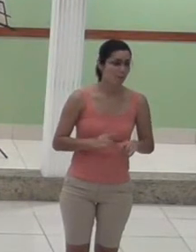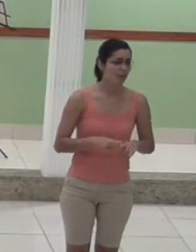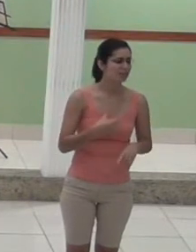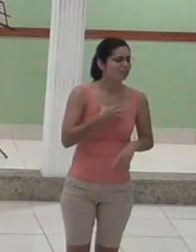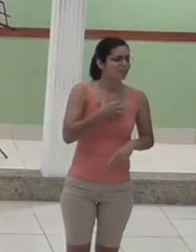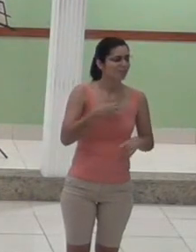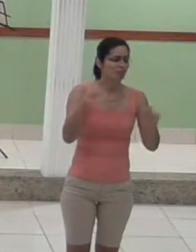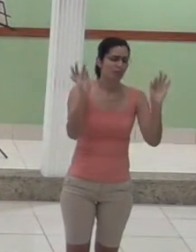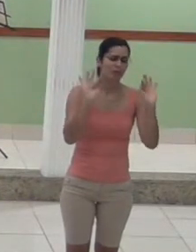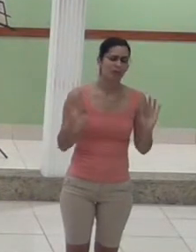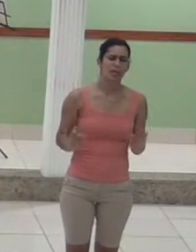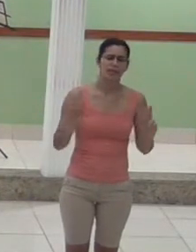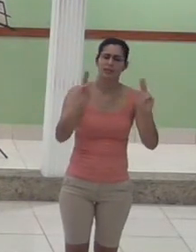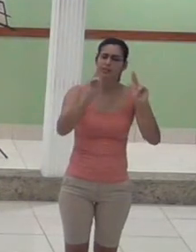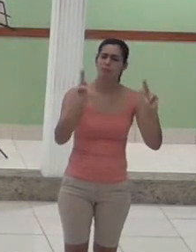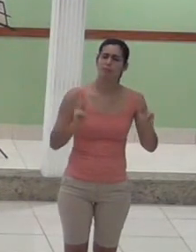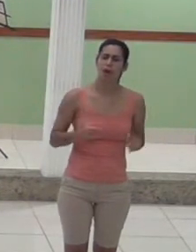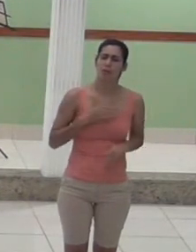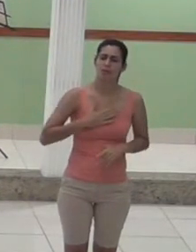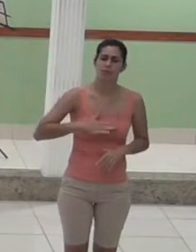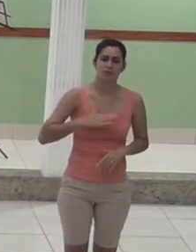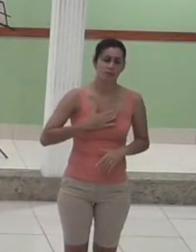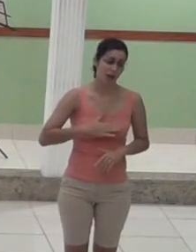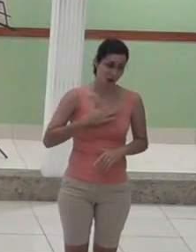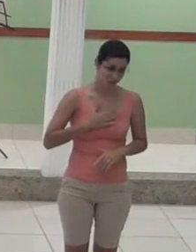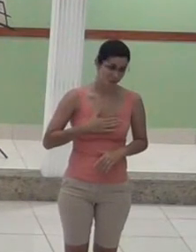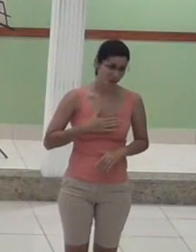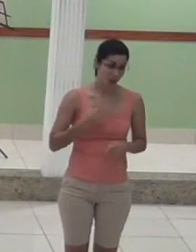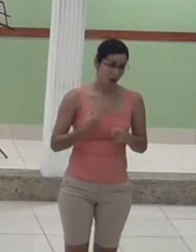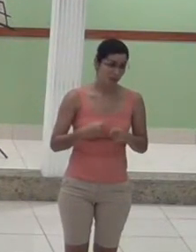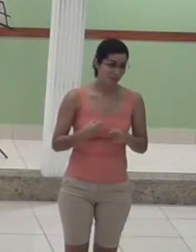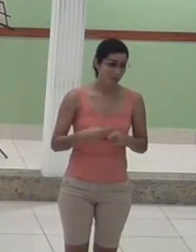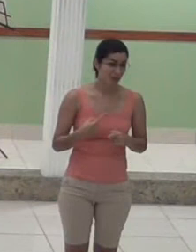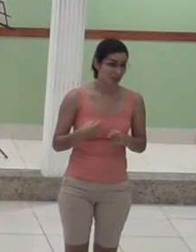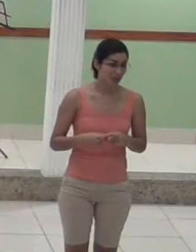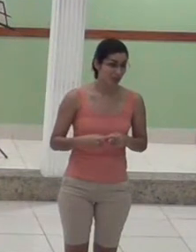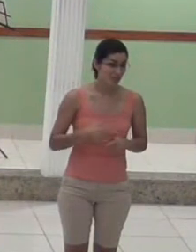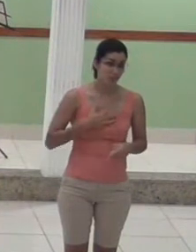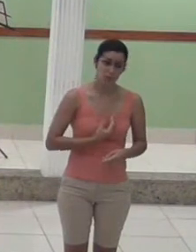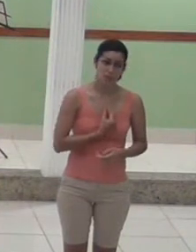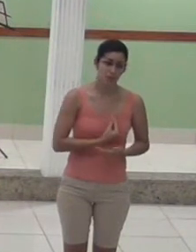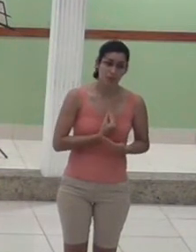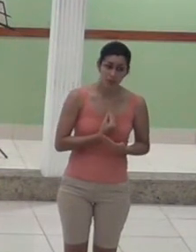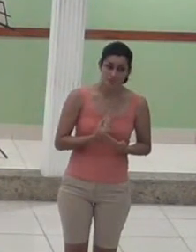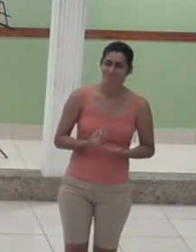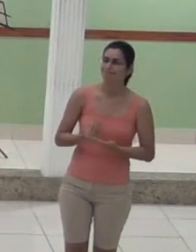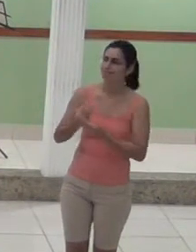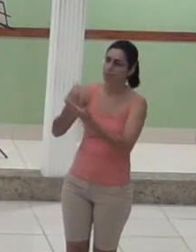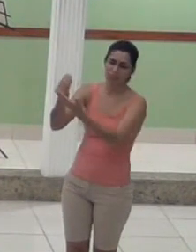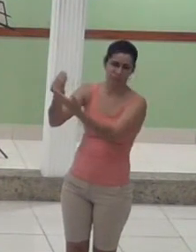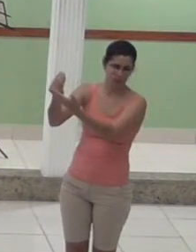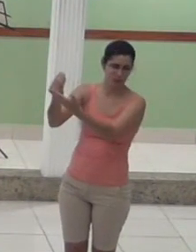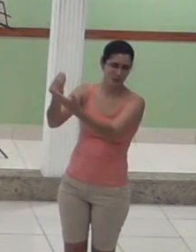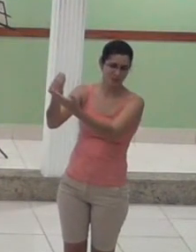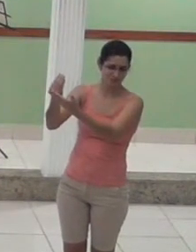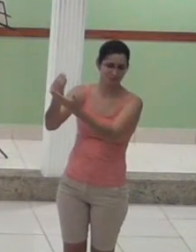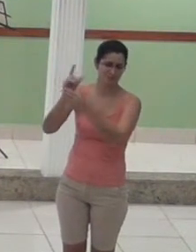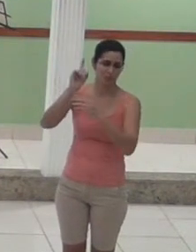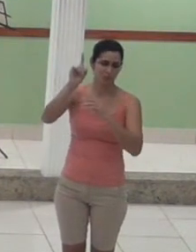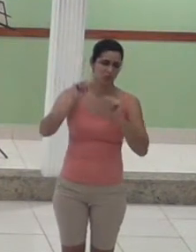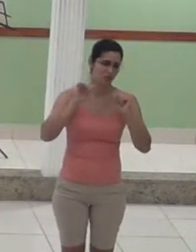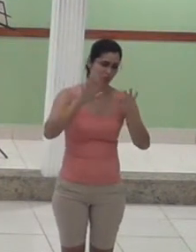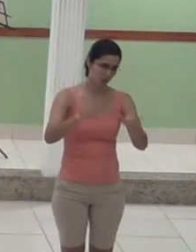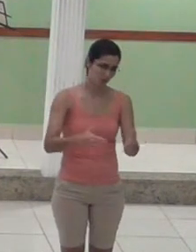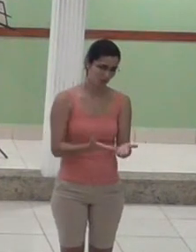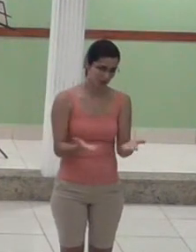estou em paz, eu estou tranquila, porque eu entreguei o meu caminho nas mãos do Senhor. E que Deus abençoe a